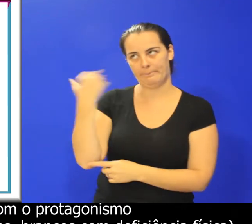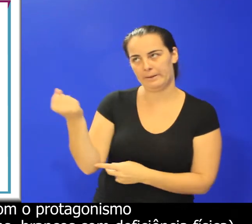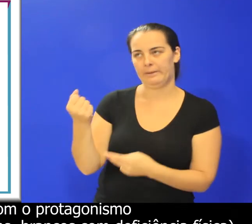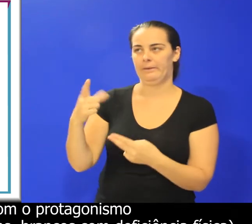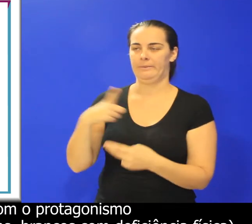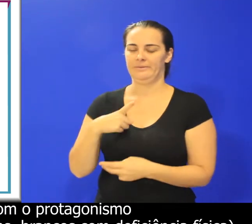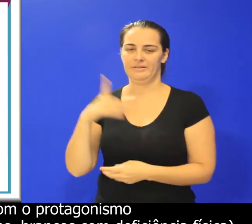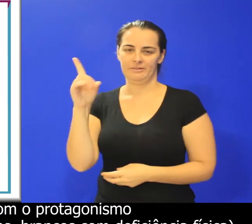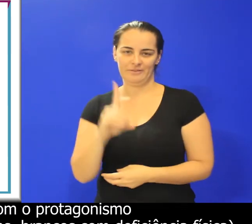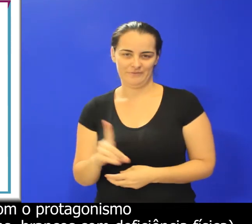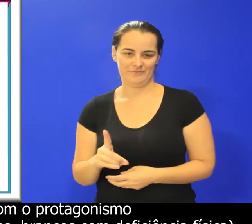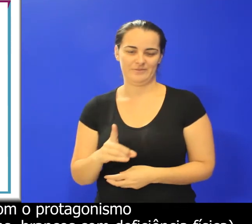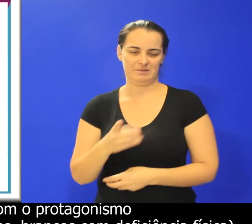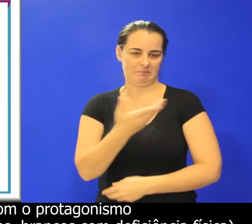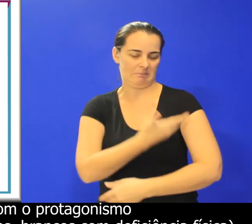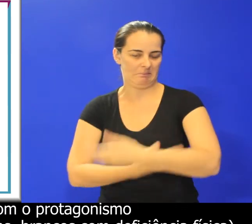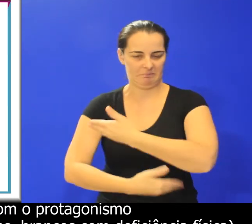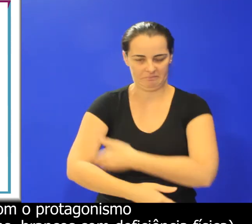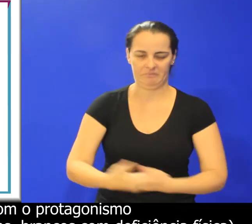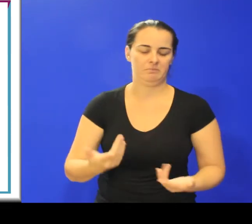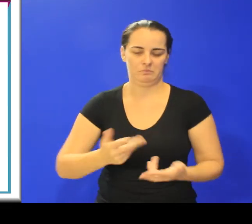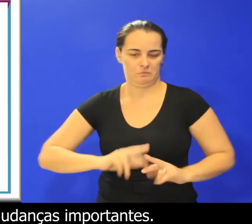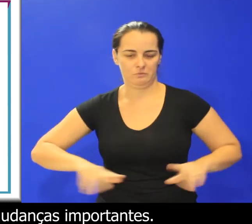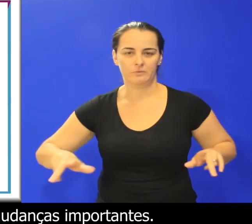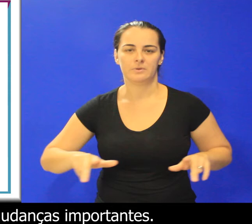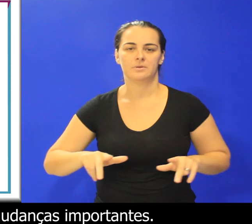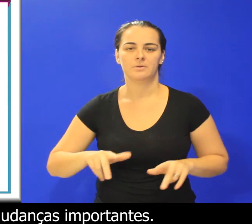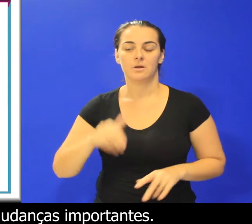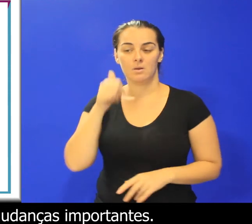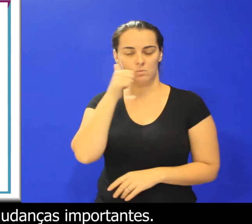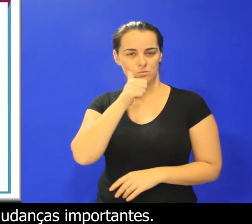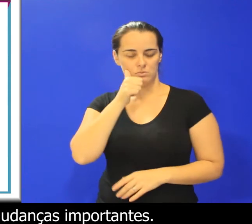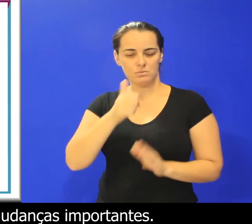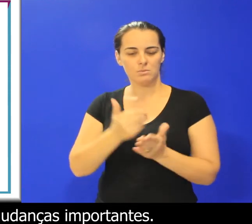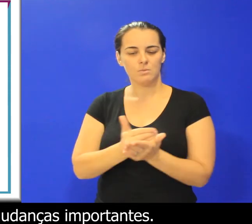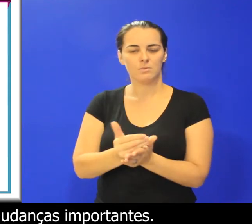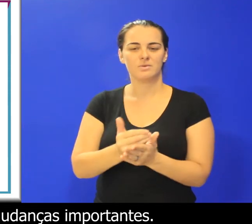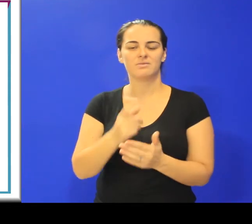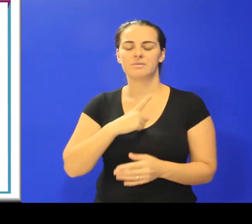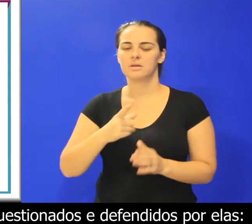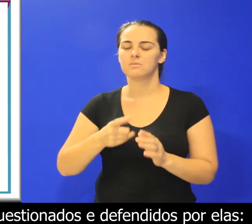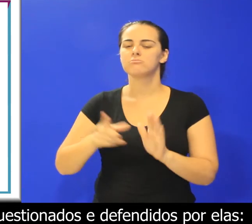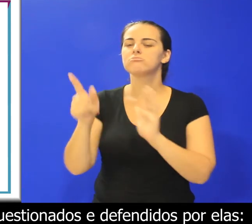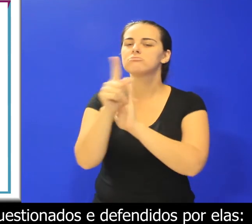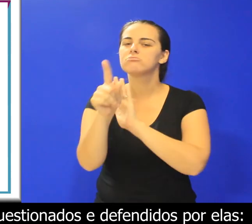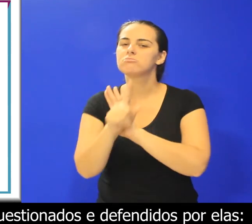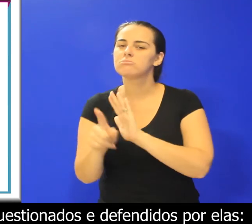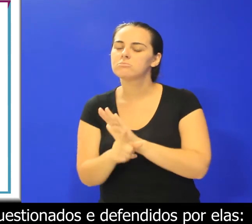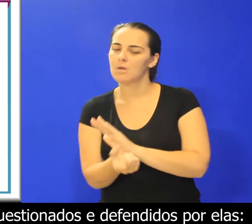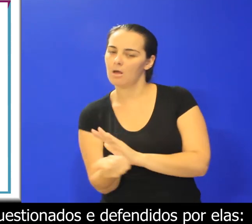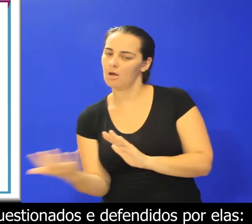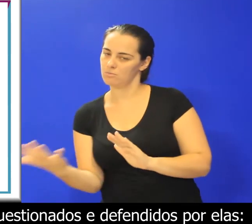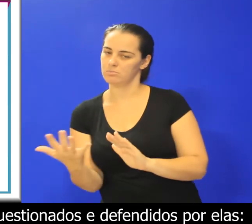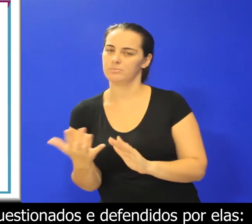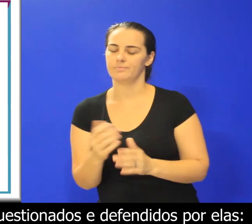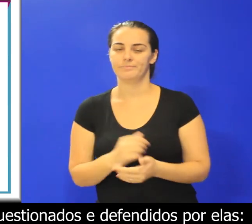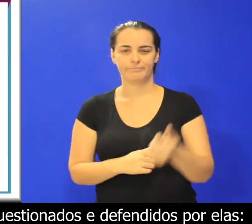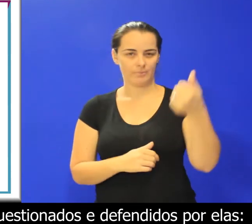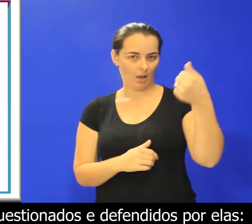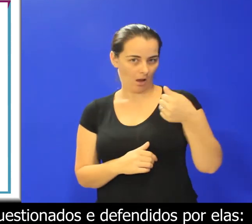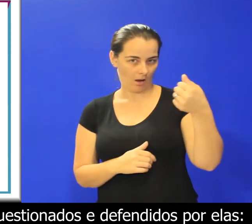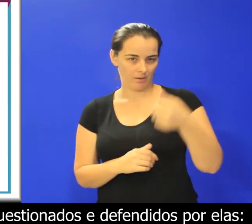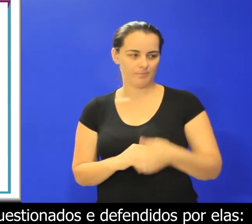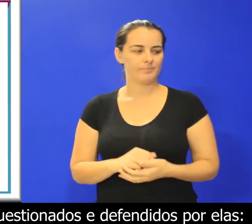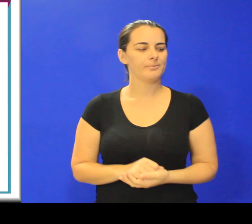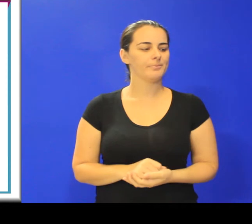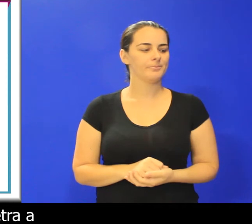movimento, homens brancos com deficiência física, elas propuseram mudanças importantes. Se liga nos principais pontos questionados e